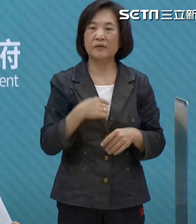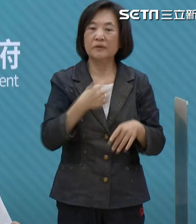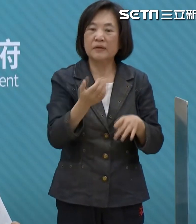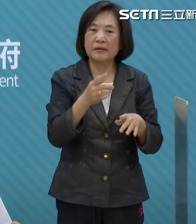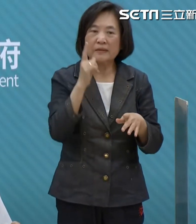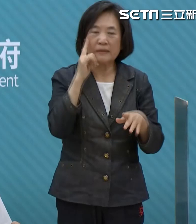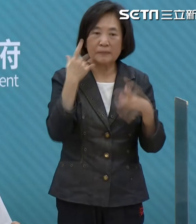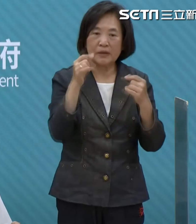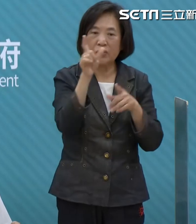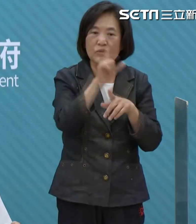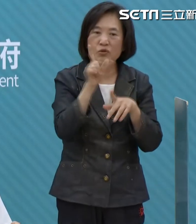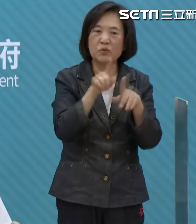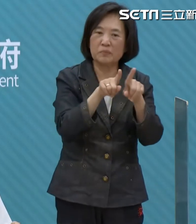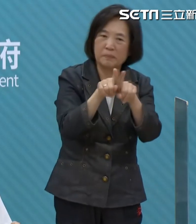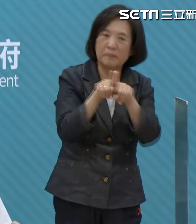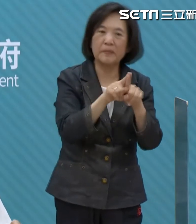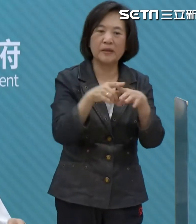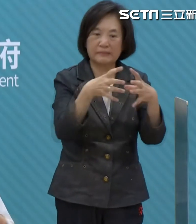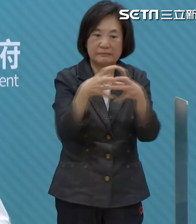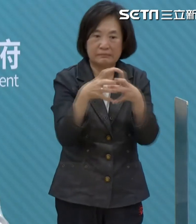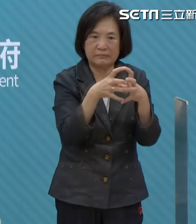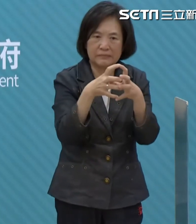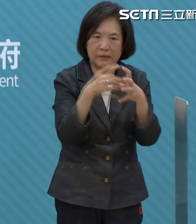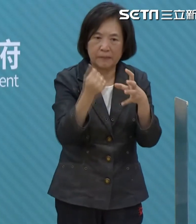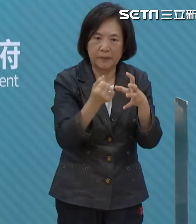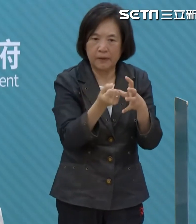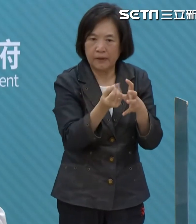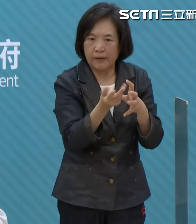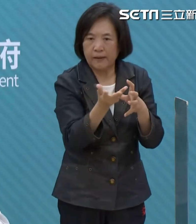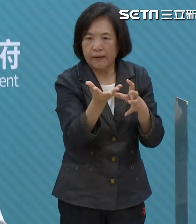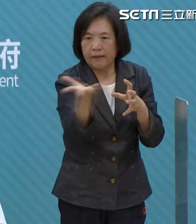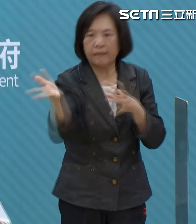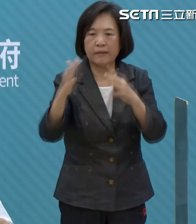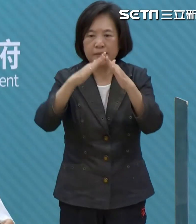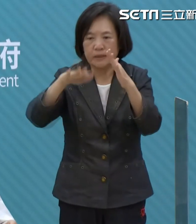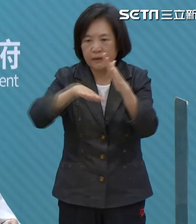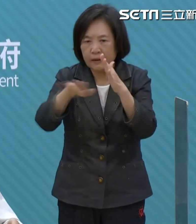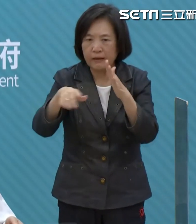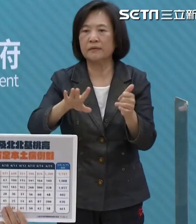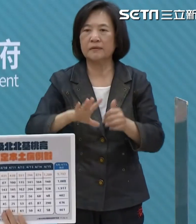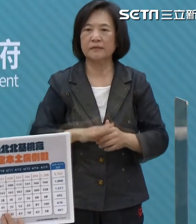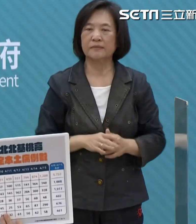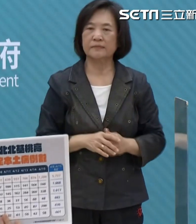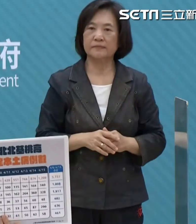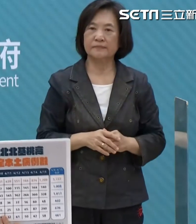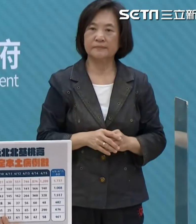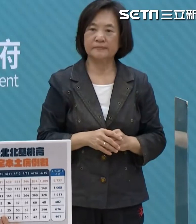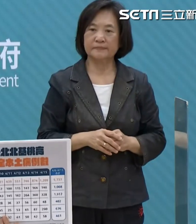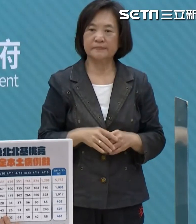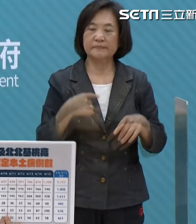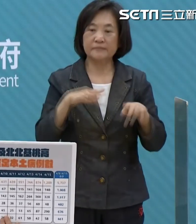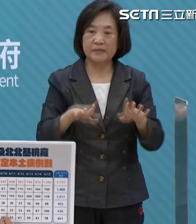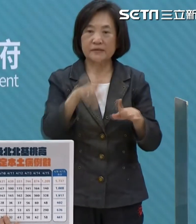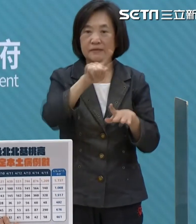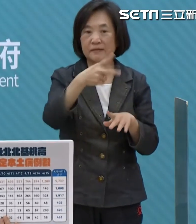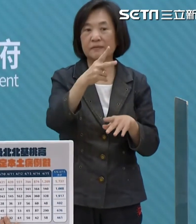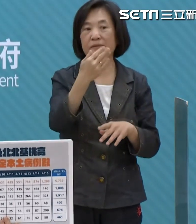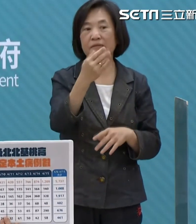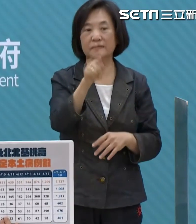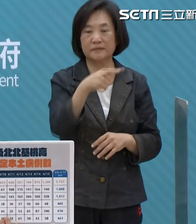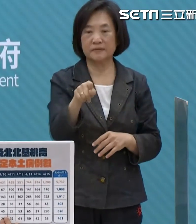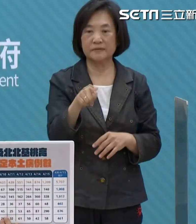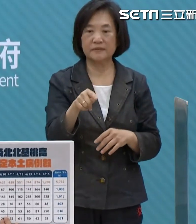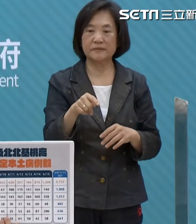经从酒店酒吧的群聚开始渗透到变成家庭的群聚。那今天是1209例